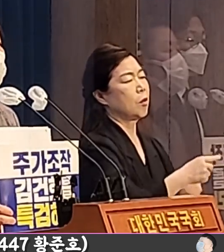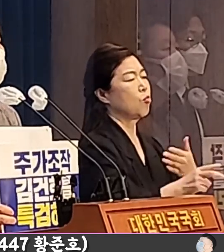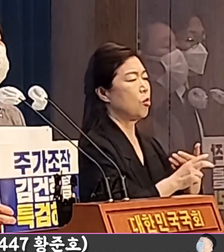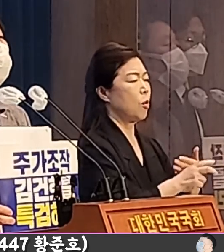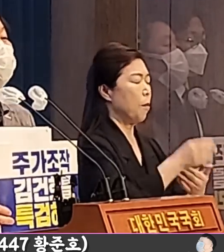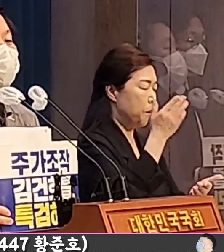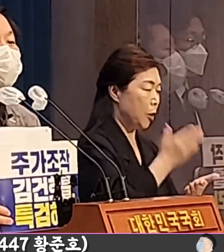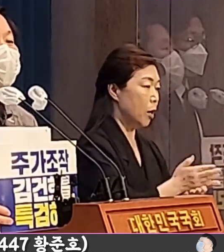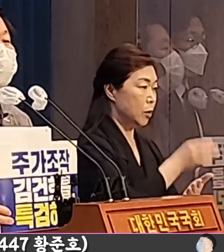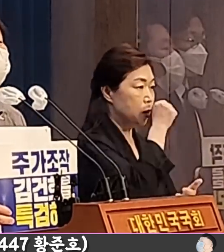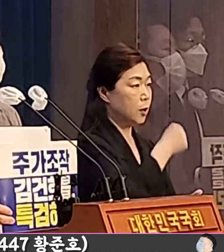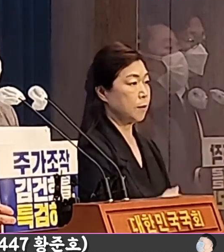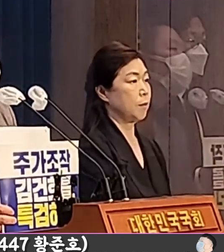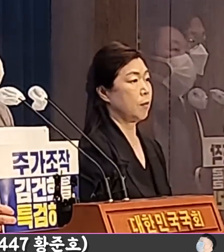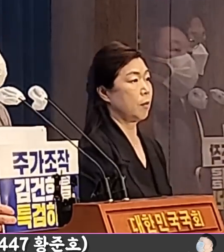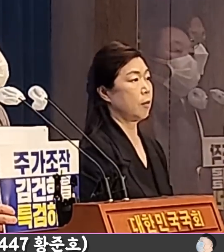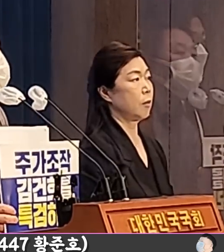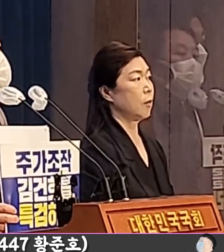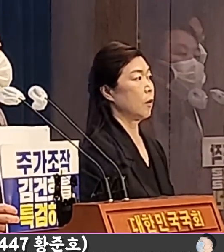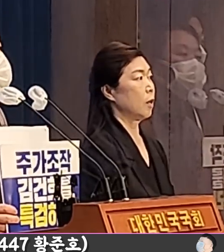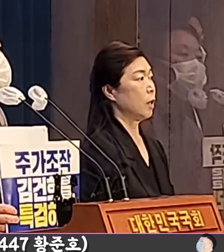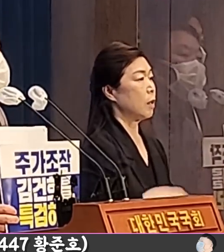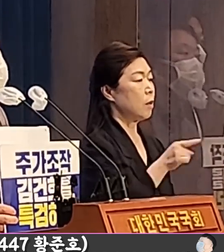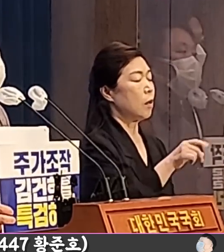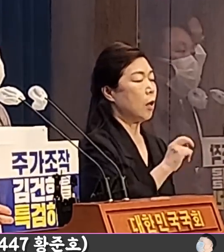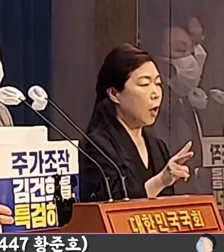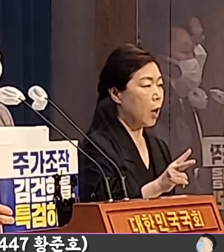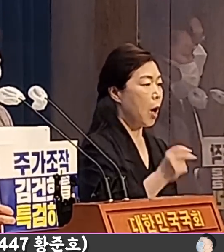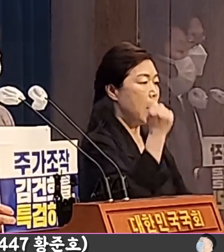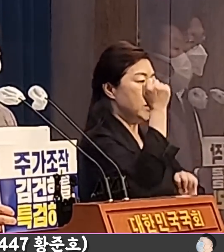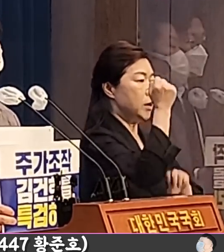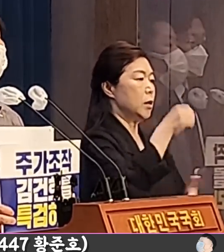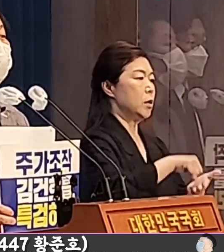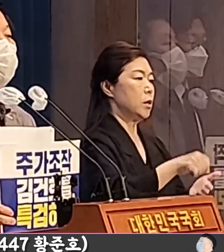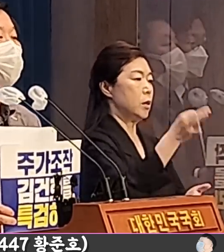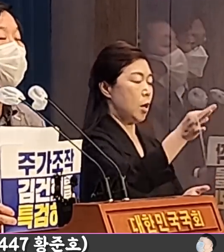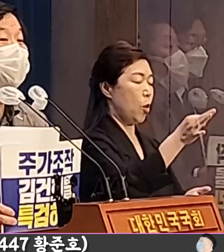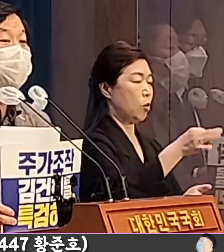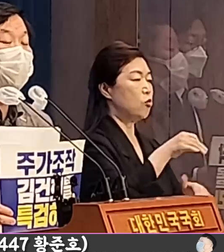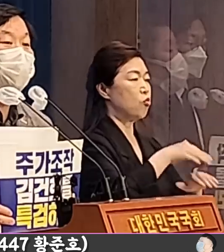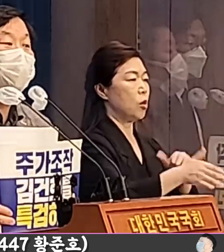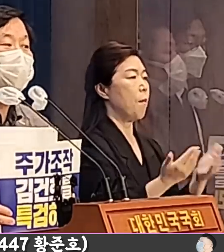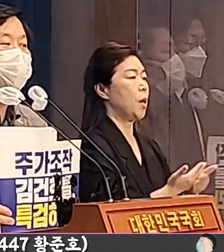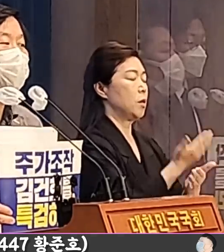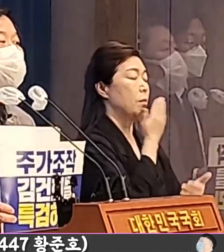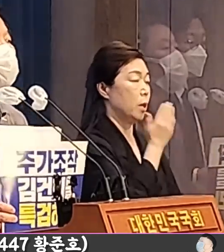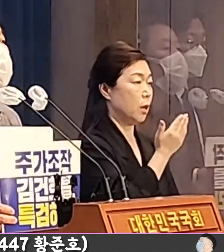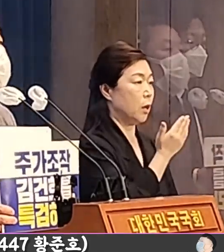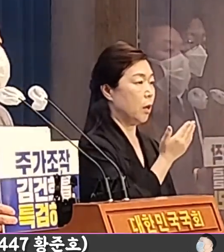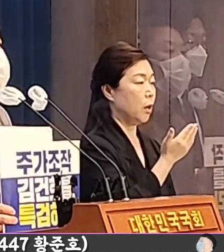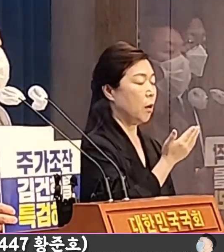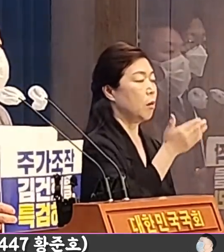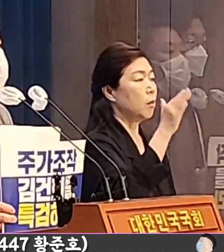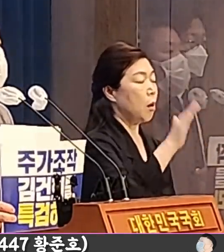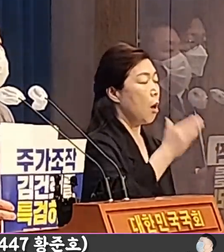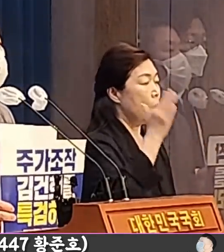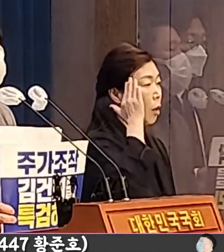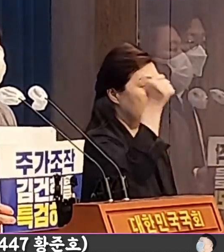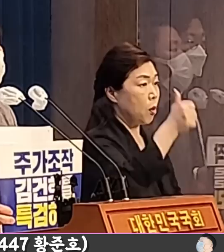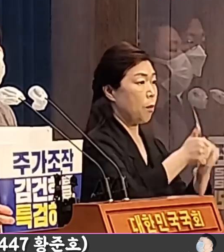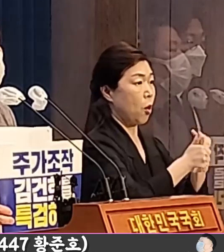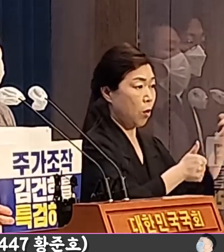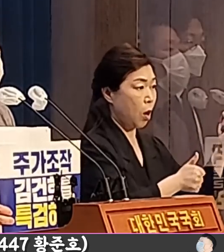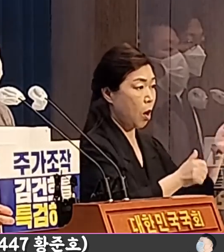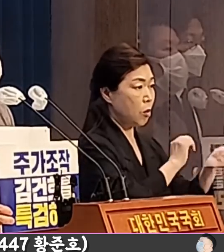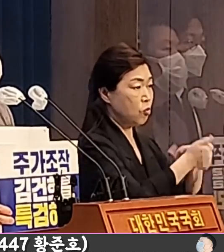됩니다. 그게 최소한 합리적인 자본주의의 발전의 전제 조건일 것입니다. 대통령의 배우자가